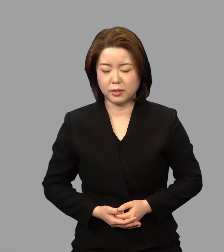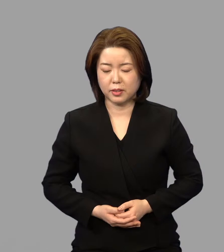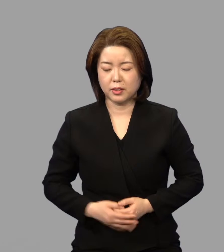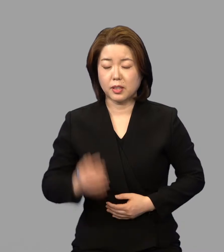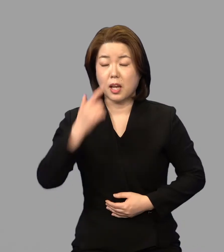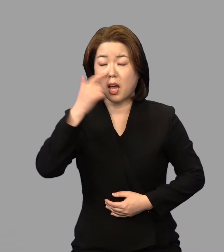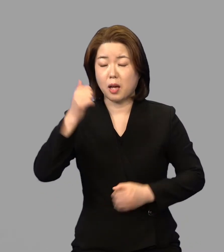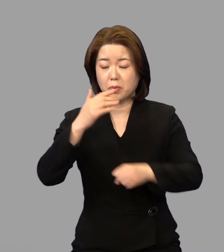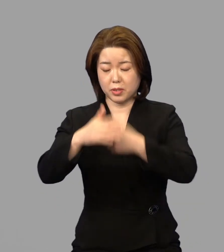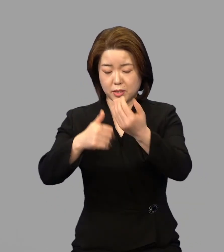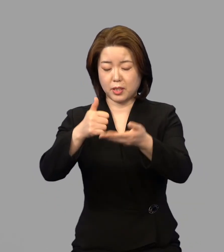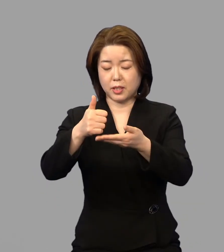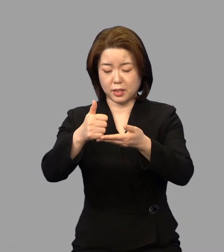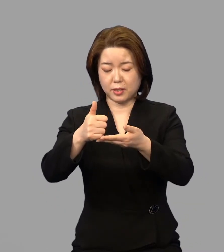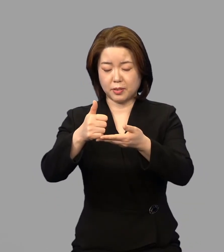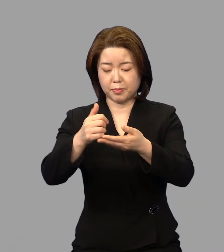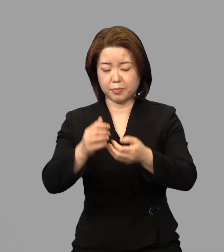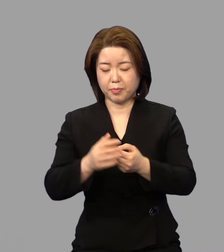아버지 하나님,